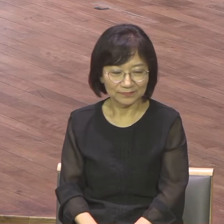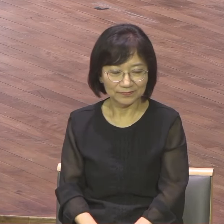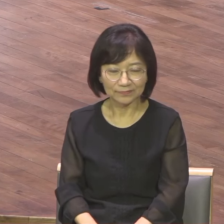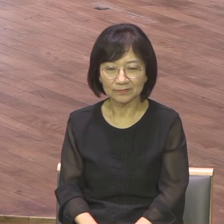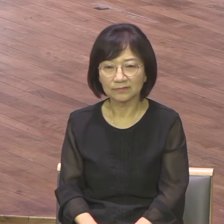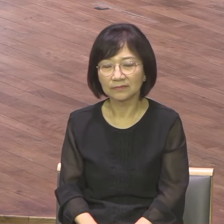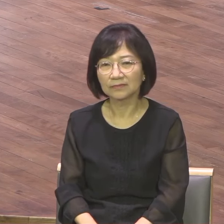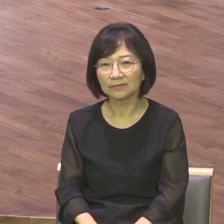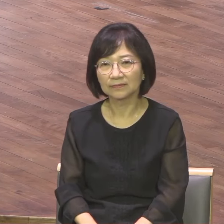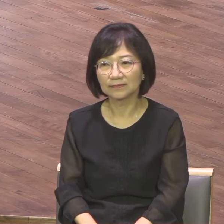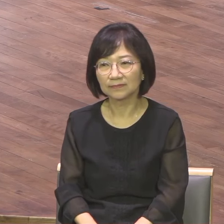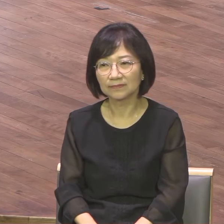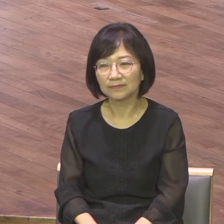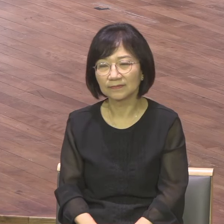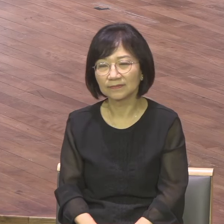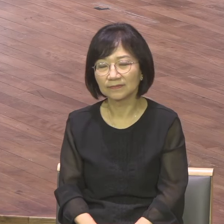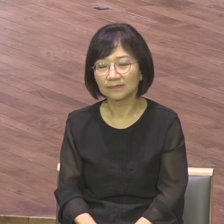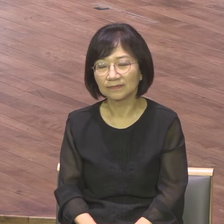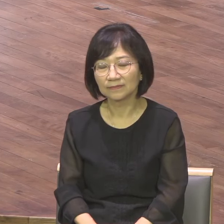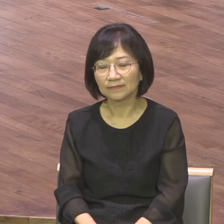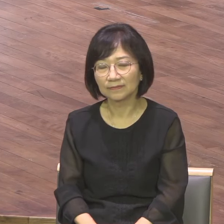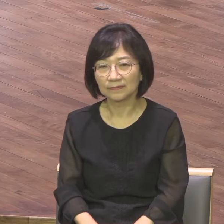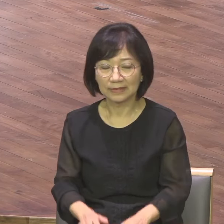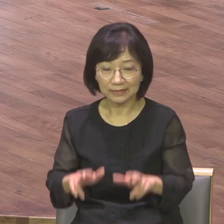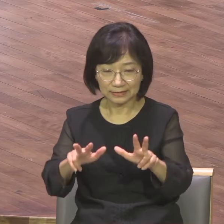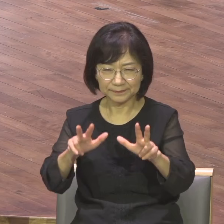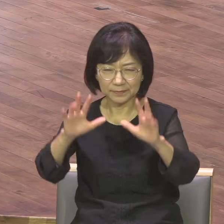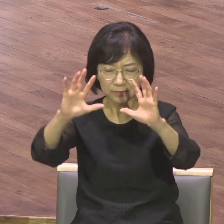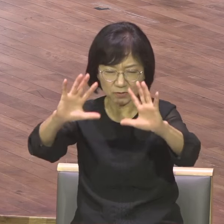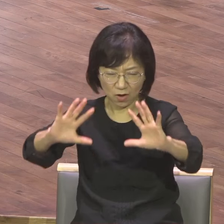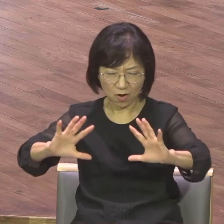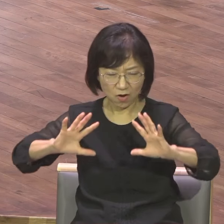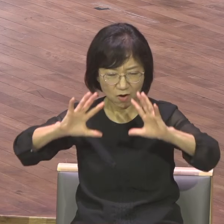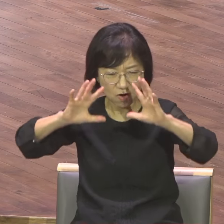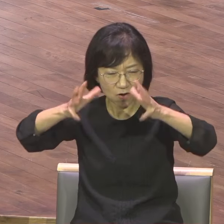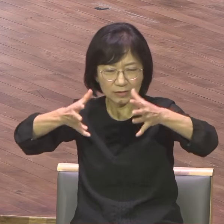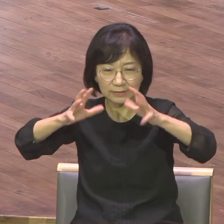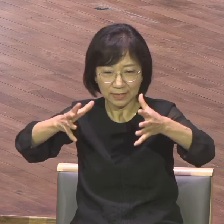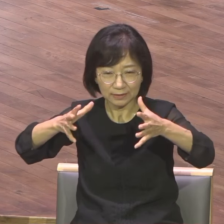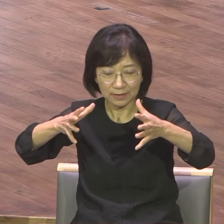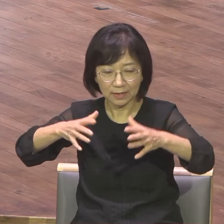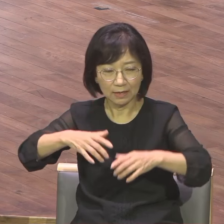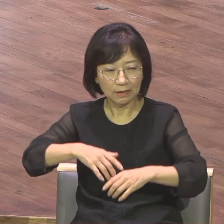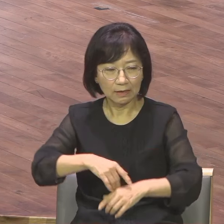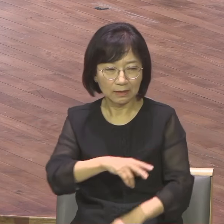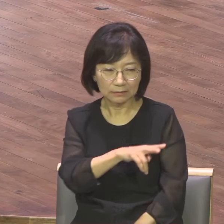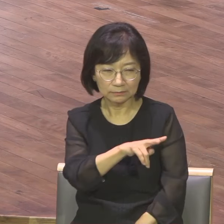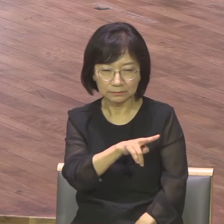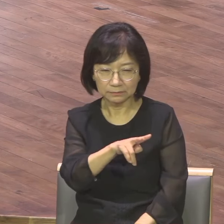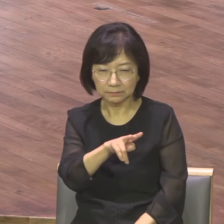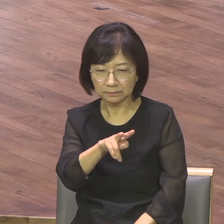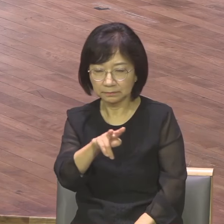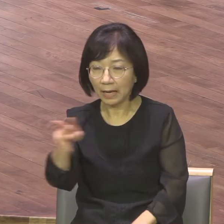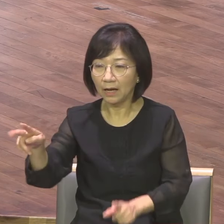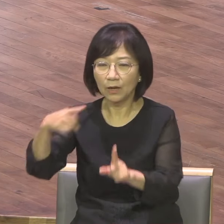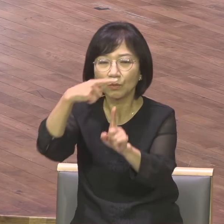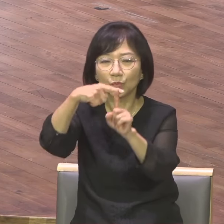전 세계는 우리가 늘 듣고 있지만은 실제로 문을 닫고 있습니다. 교회가 문을 닫고